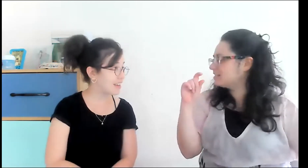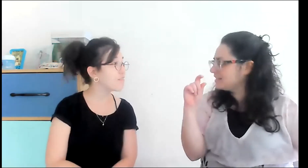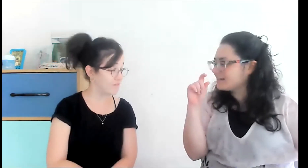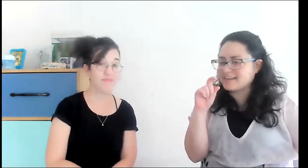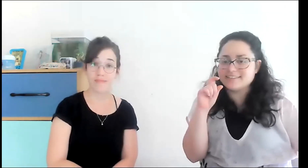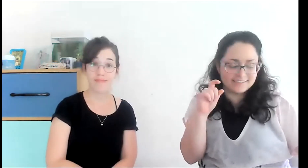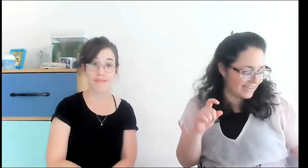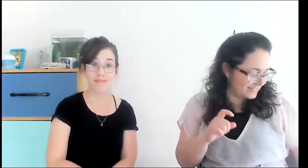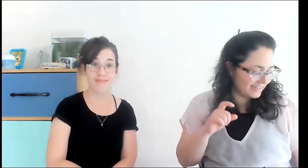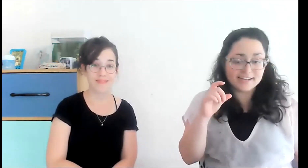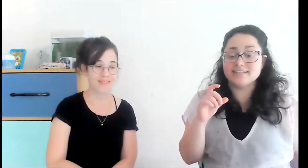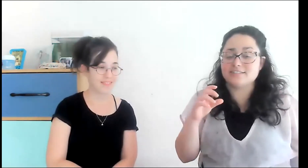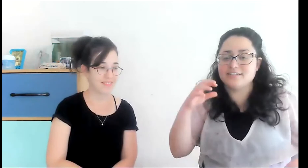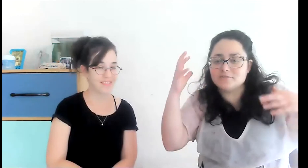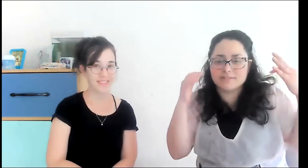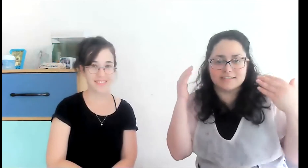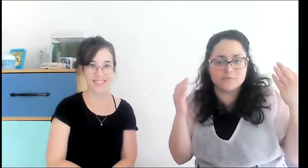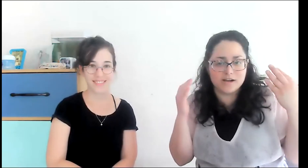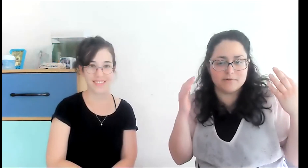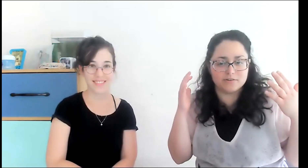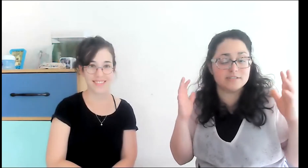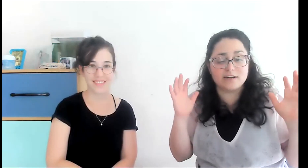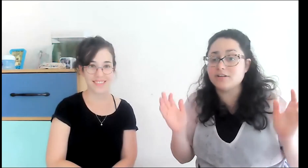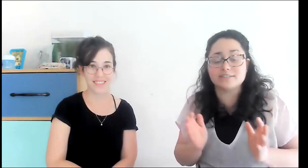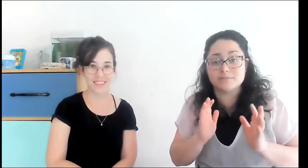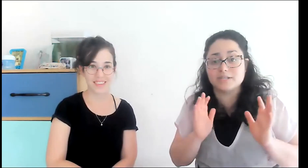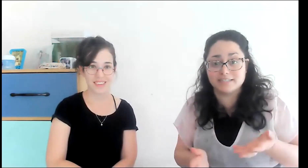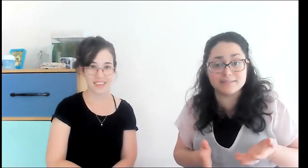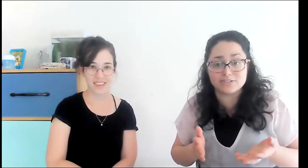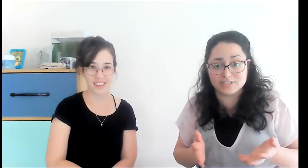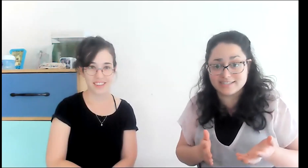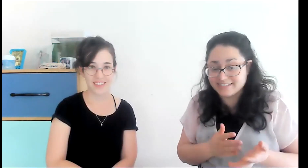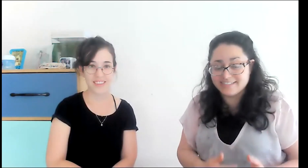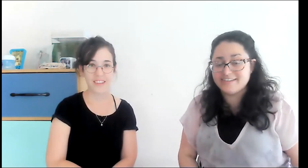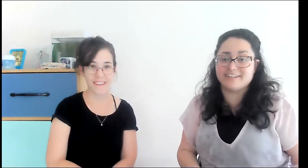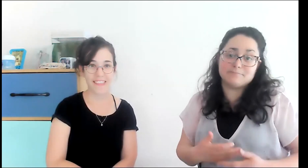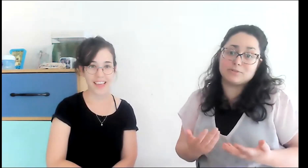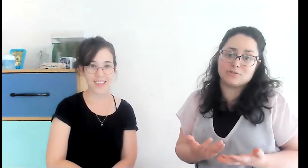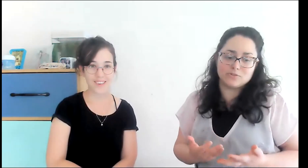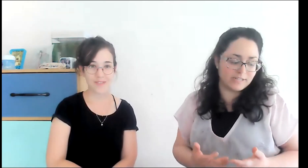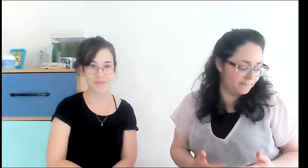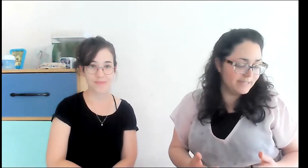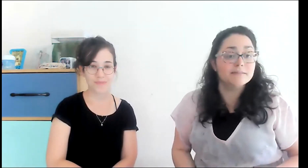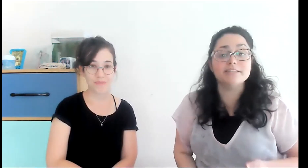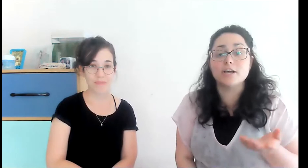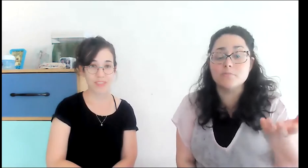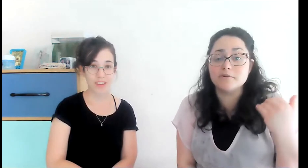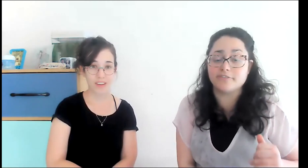נשיר קטע קטן, רק כדי שיהיה לנו קצת מוכר באוזן, כי יכול להיות שאתם שמעתם את השיר הזה, ואתם פשוט לא זוכרים. מי שהיו במופעים